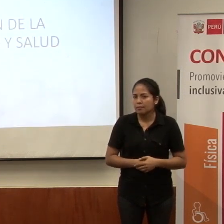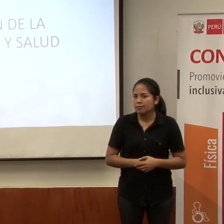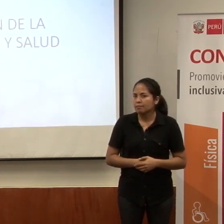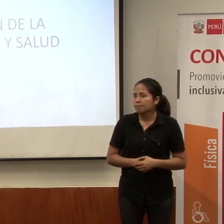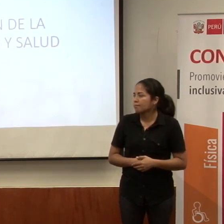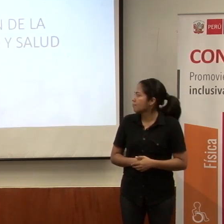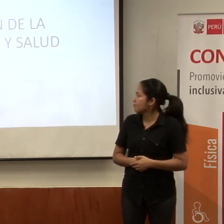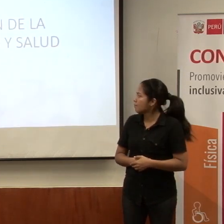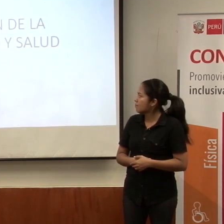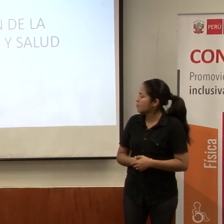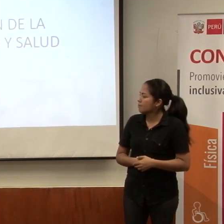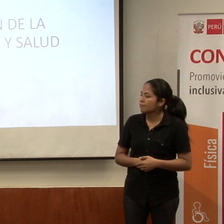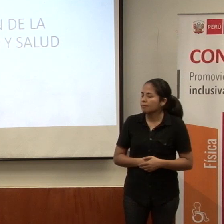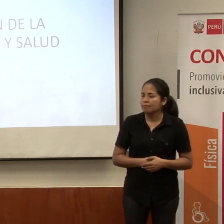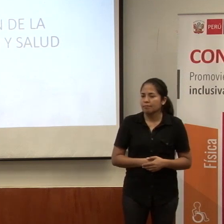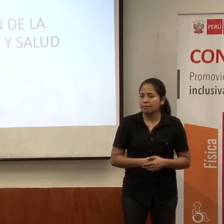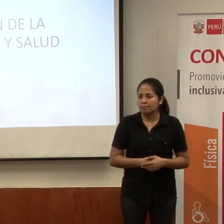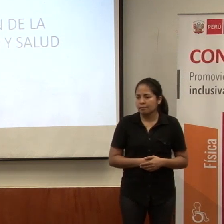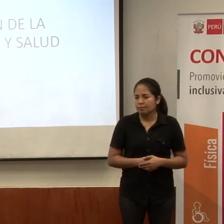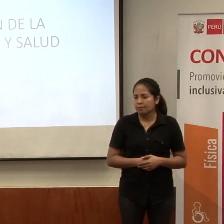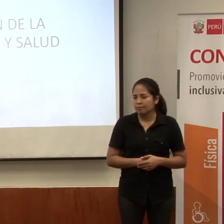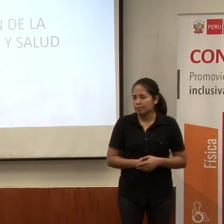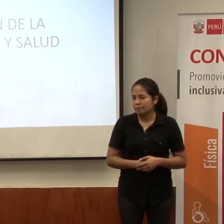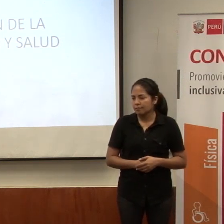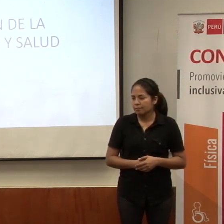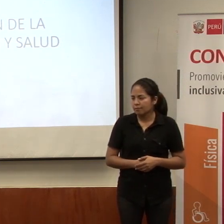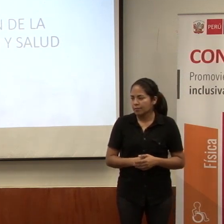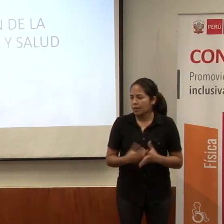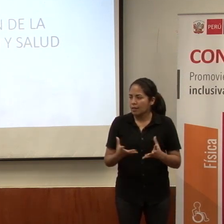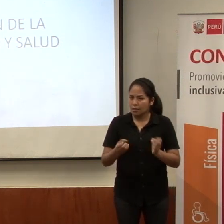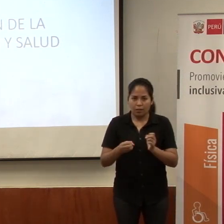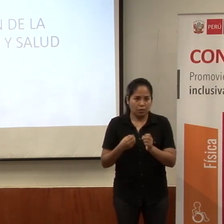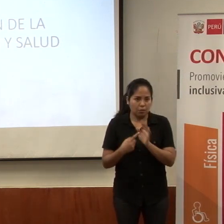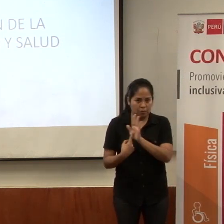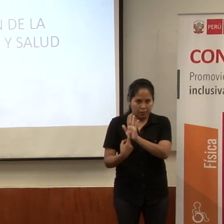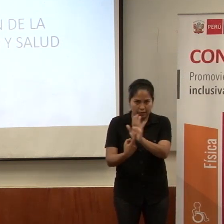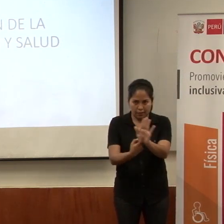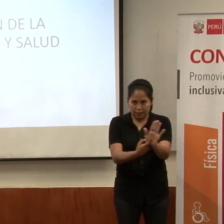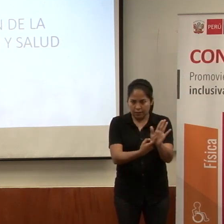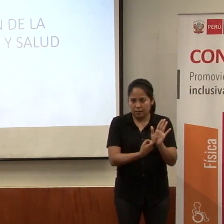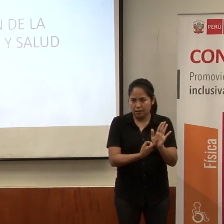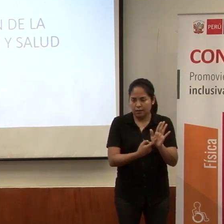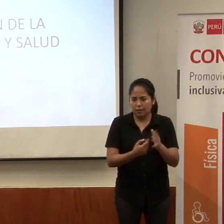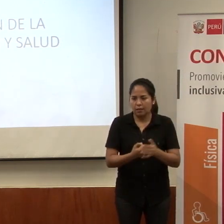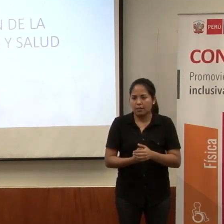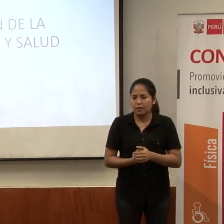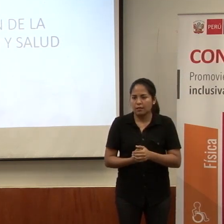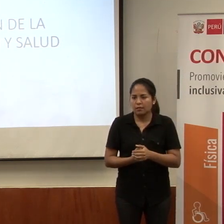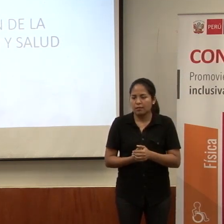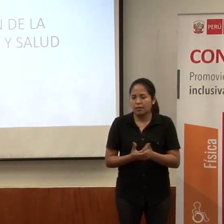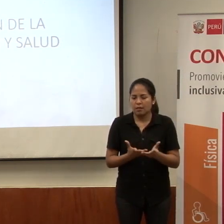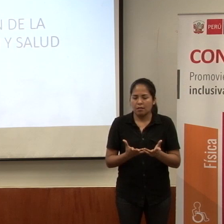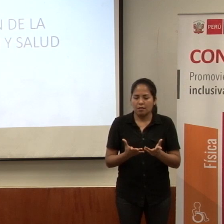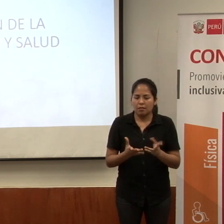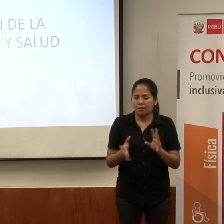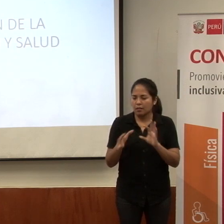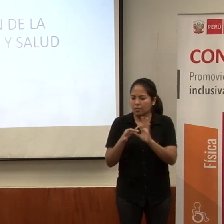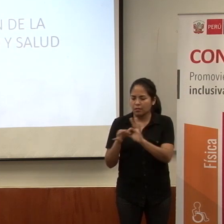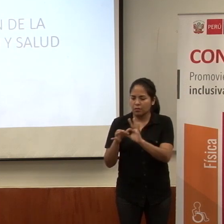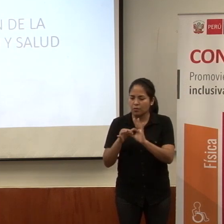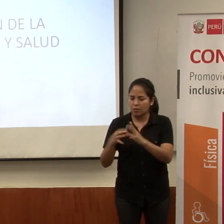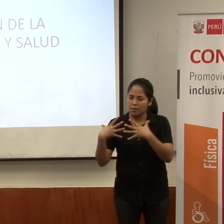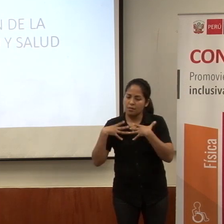Aquí lo que voy a hacer es básicamente presentar la relación entre salud y